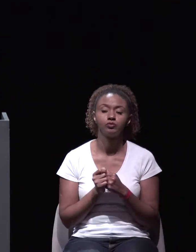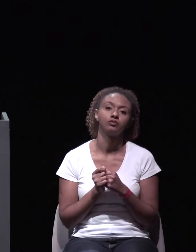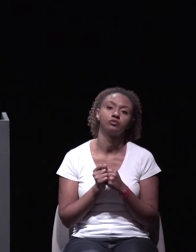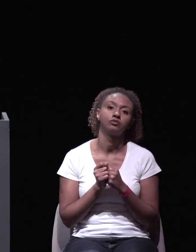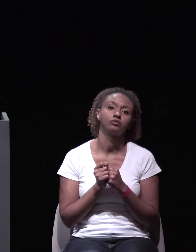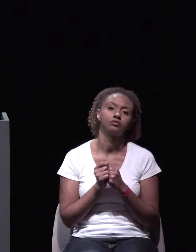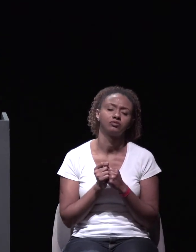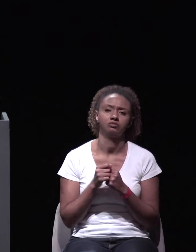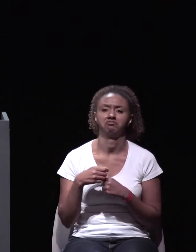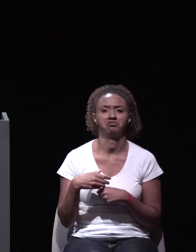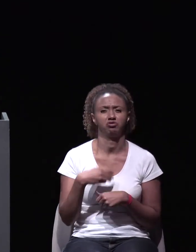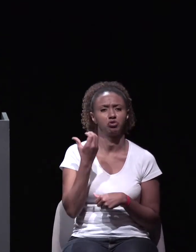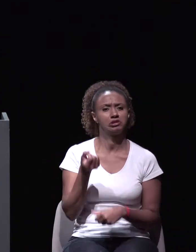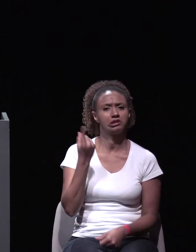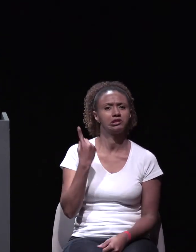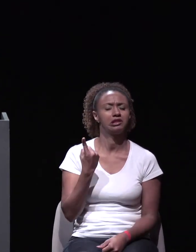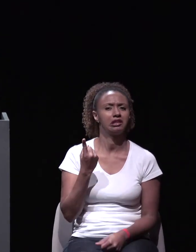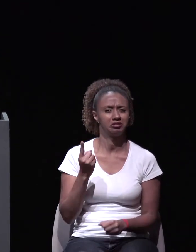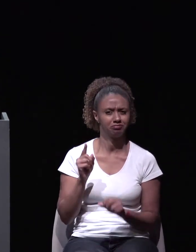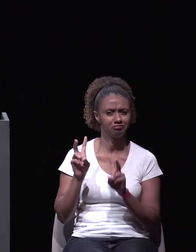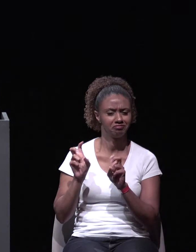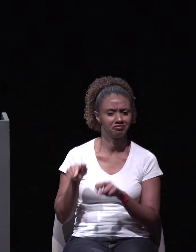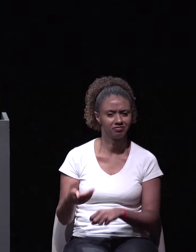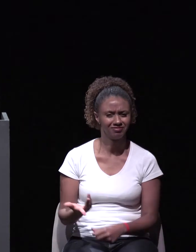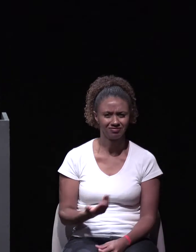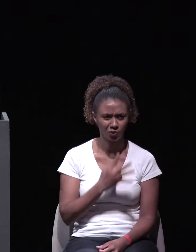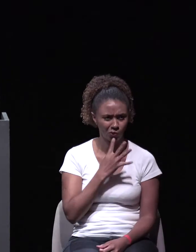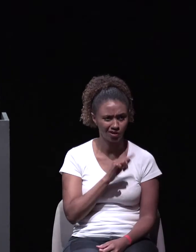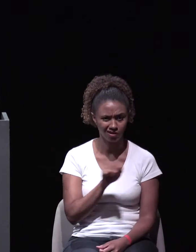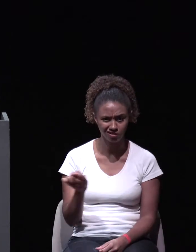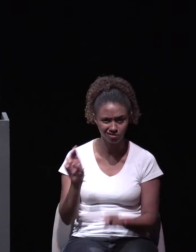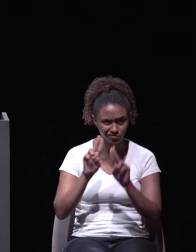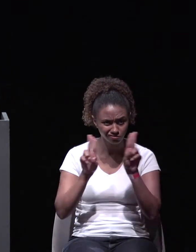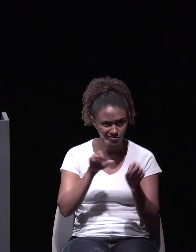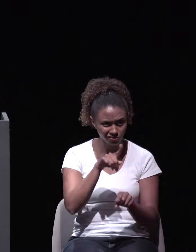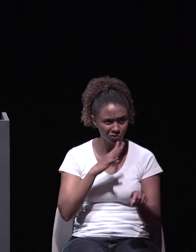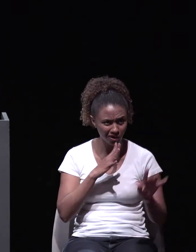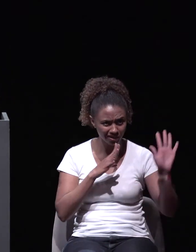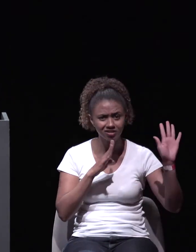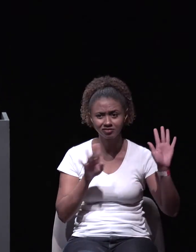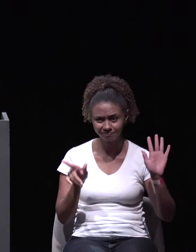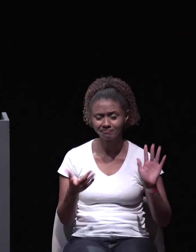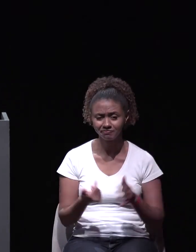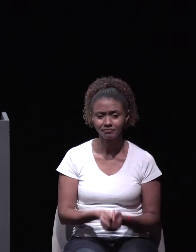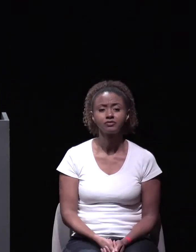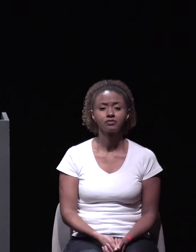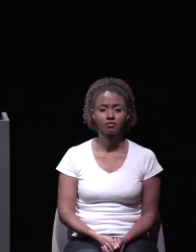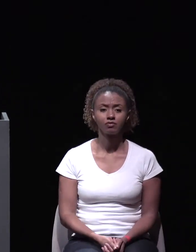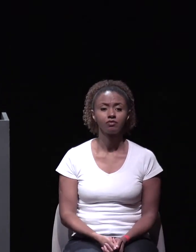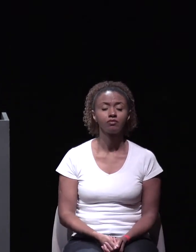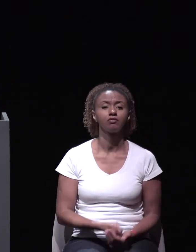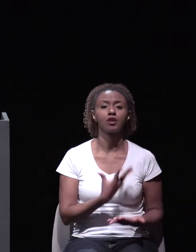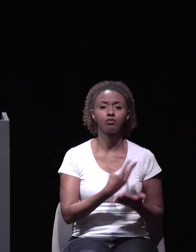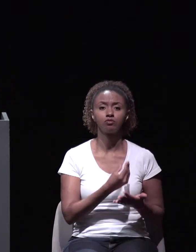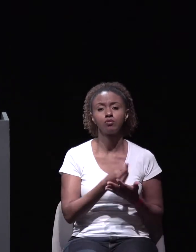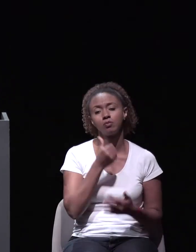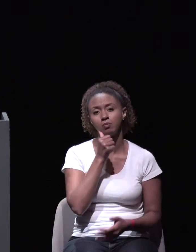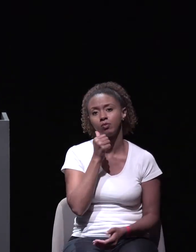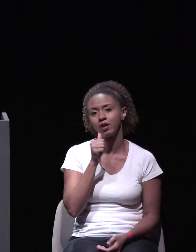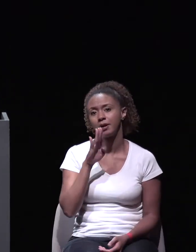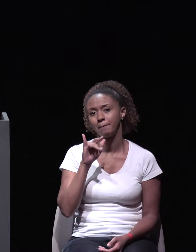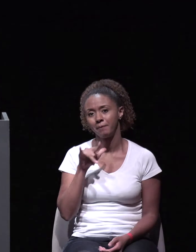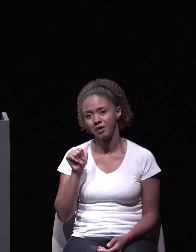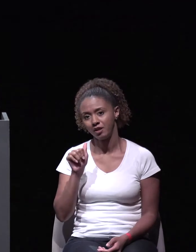Strange Fruit, ou Fruta Estranha. Alguém conhece aqui essa música? Gravada pela Billie Holiday